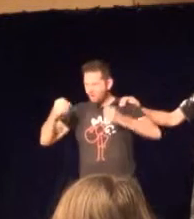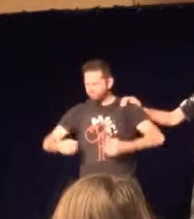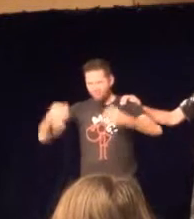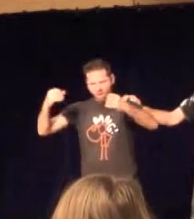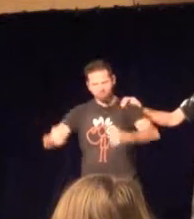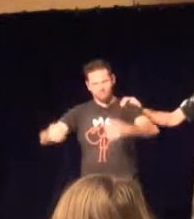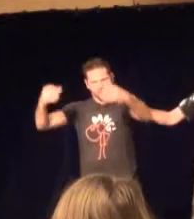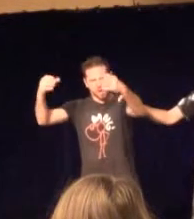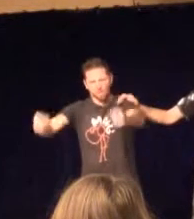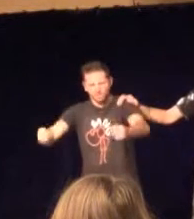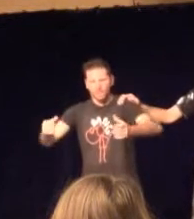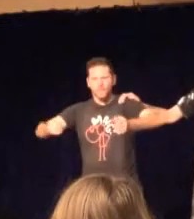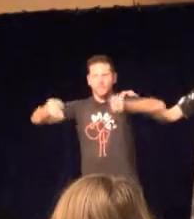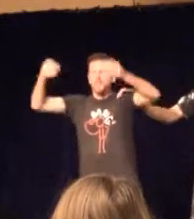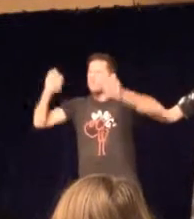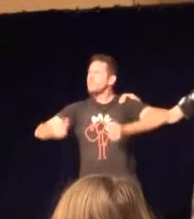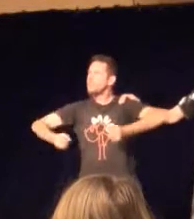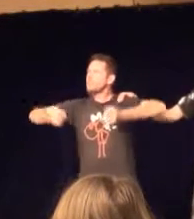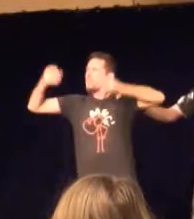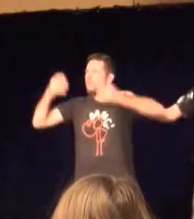toutes les orthodoxies.